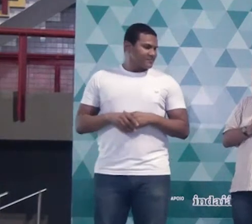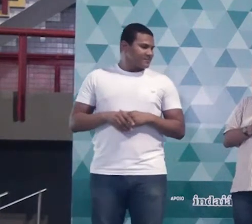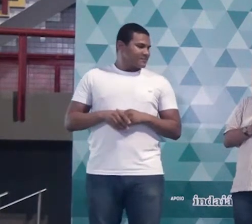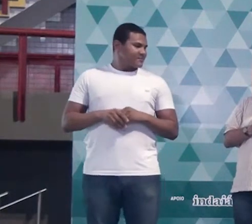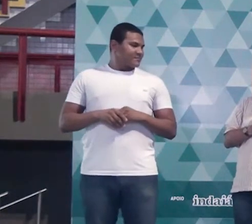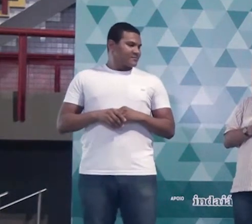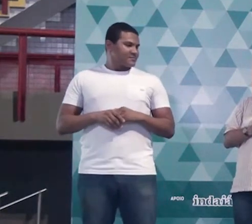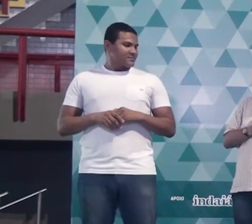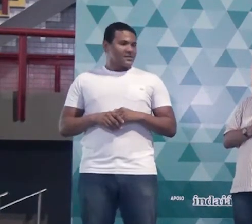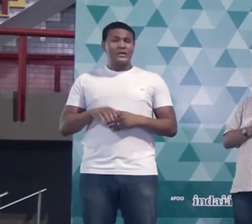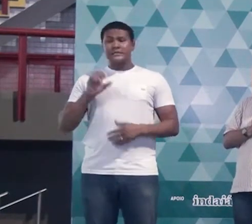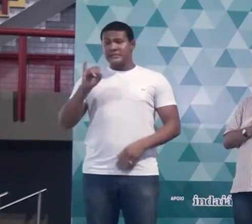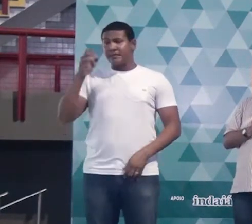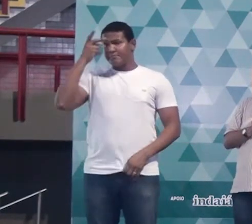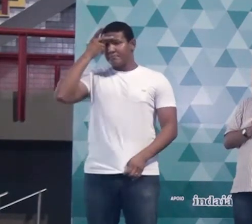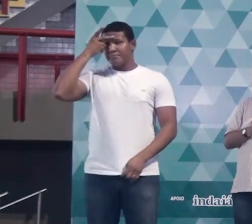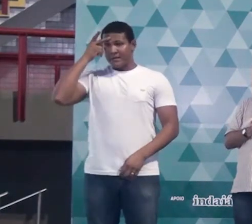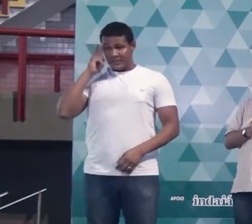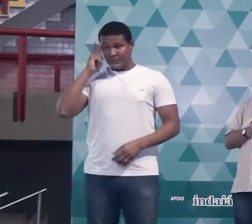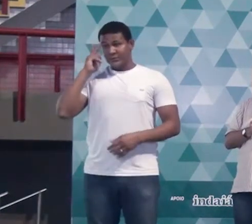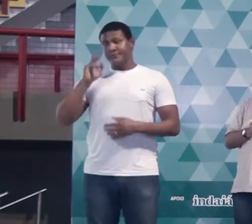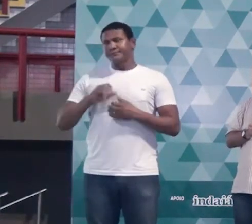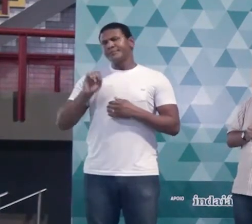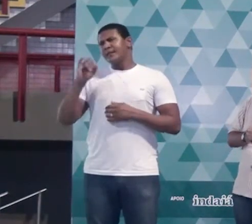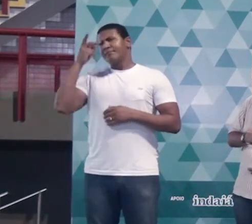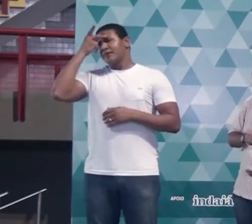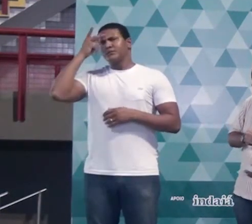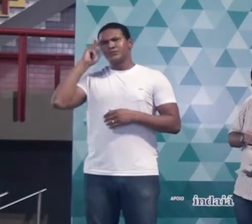Aqui, quando a pessoa fala...